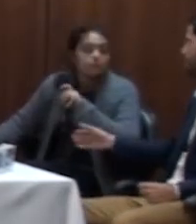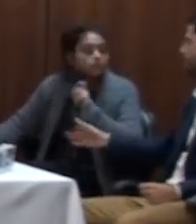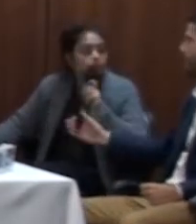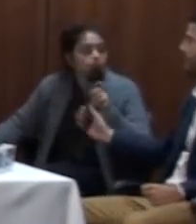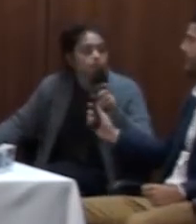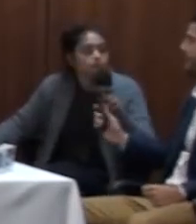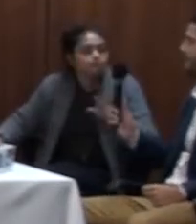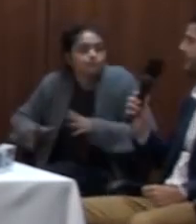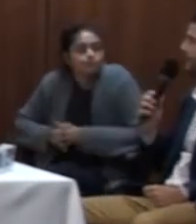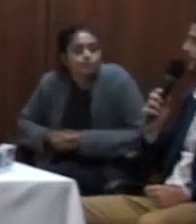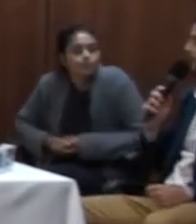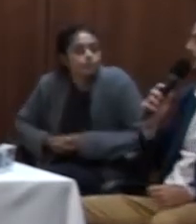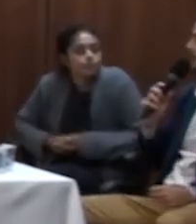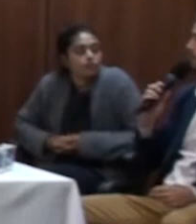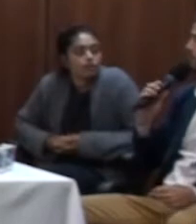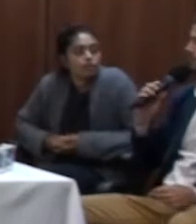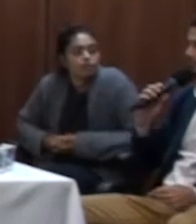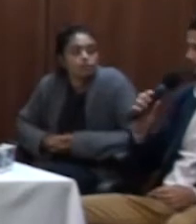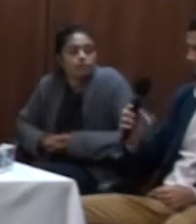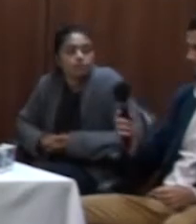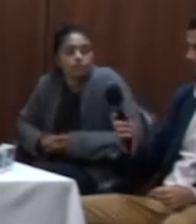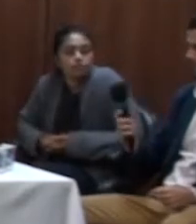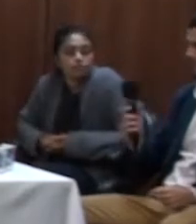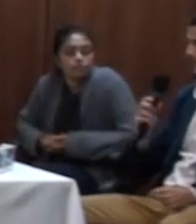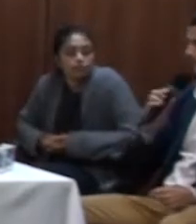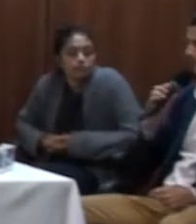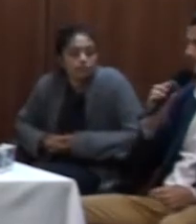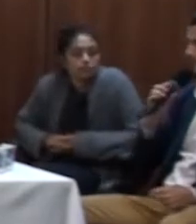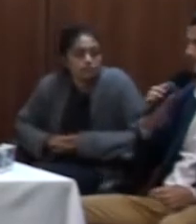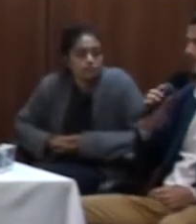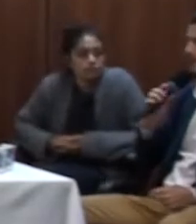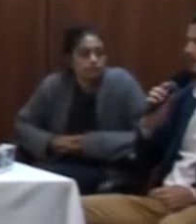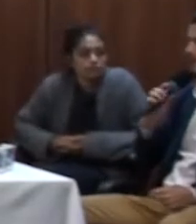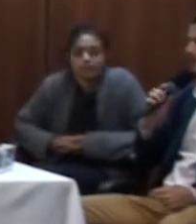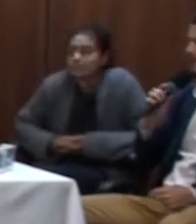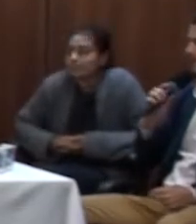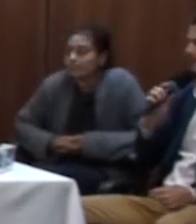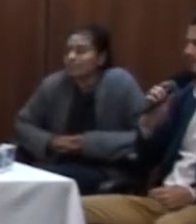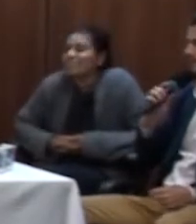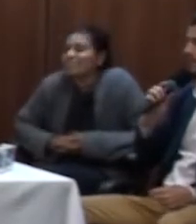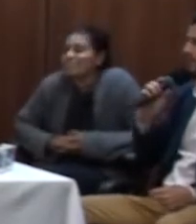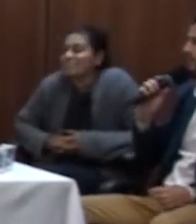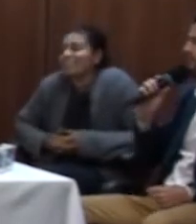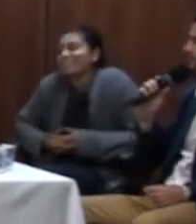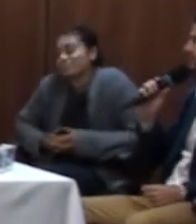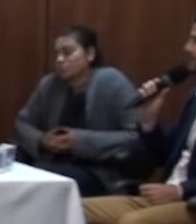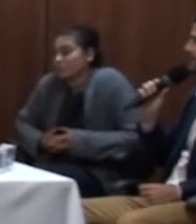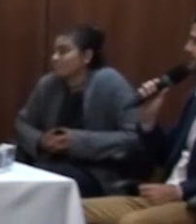E acho que é isso. Isso... Por que ele aumentou assim? Ah, tá.